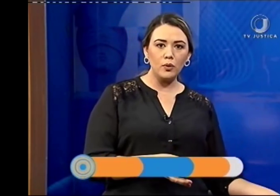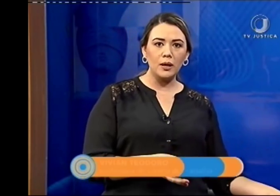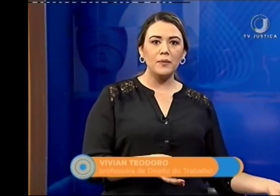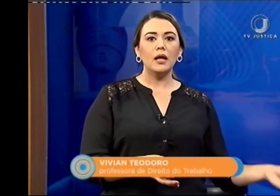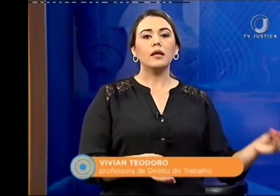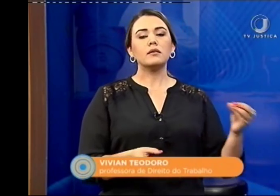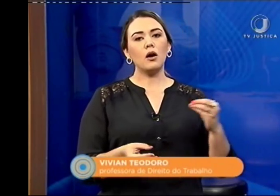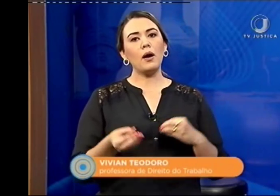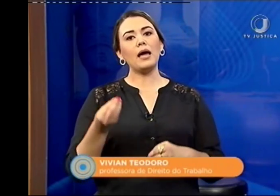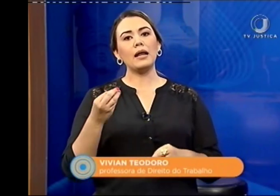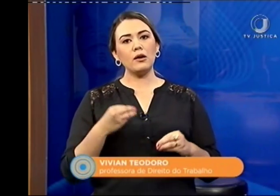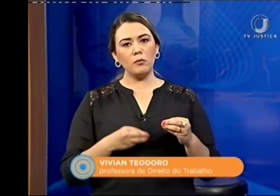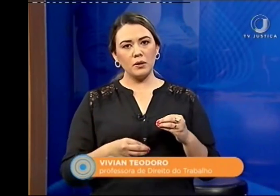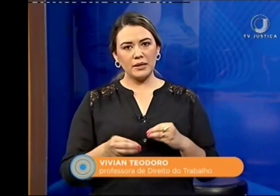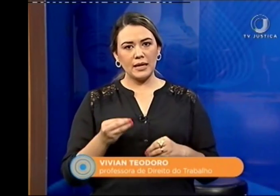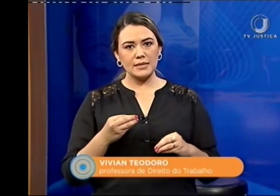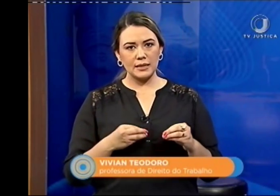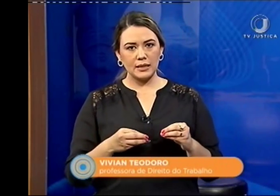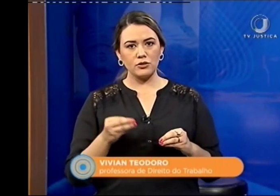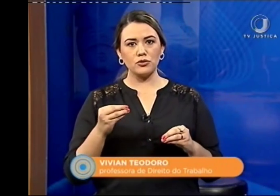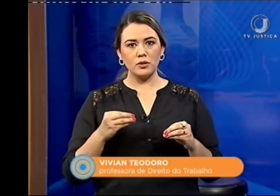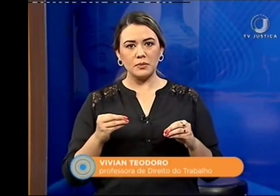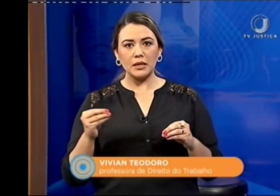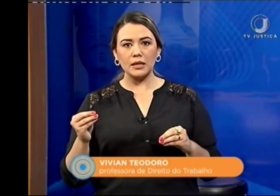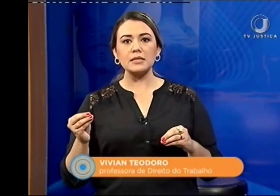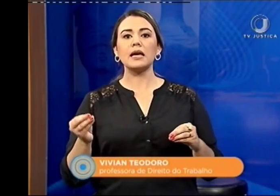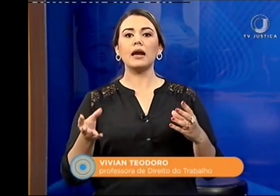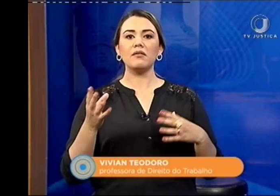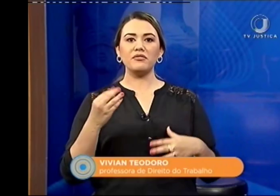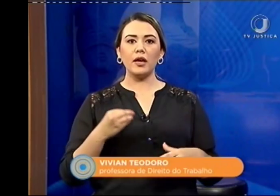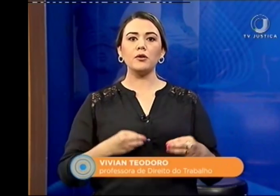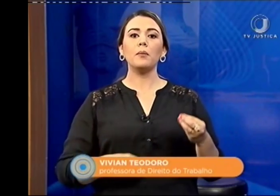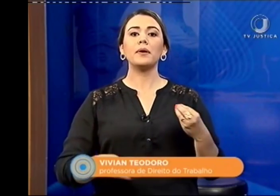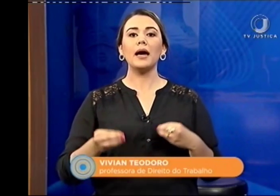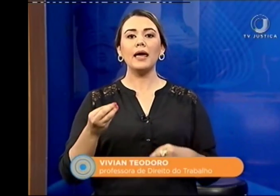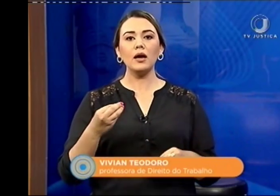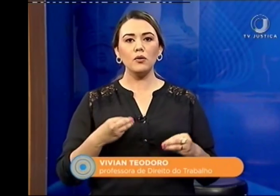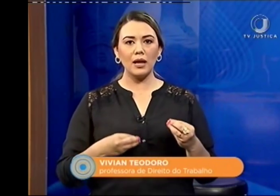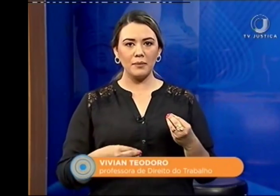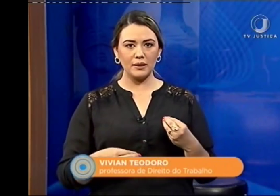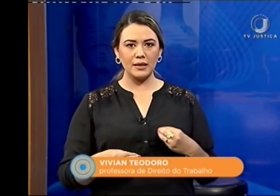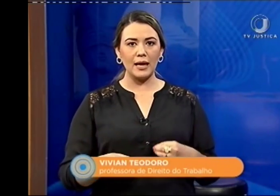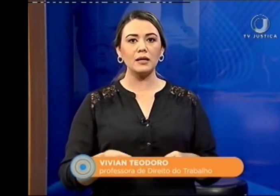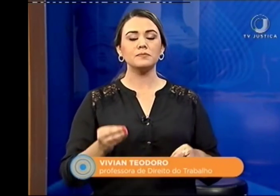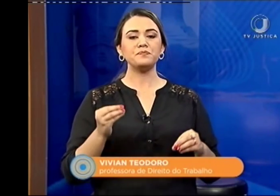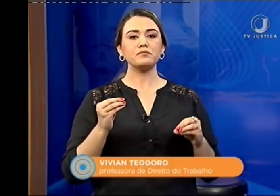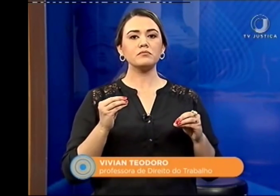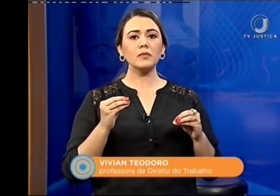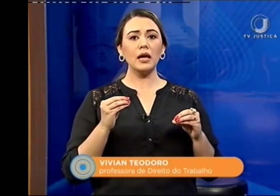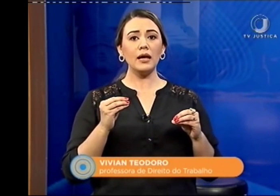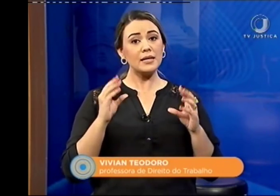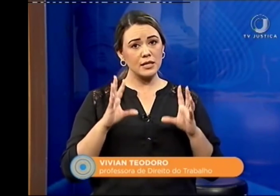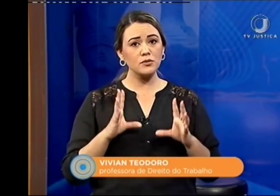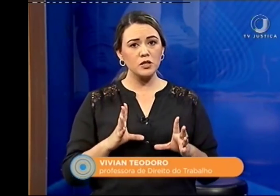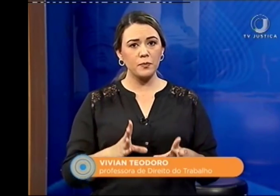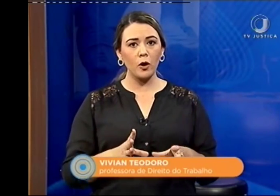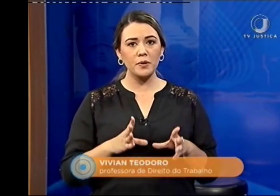pura. Então, a Lei Complementar 115 de 2015, ela veio para regulamentar as questões próprias